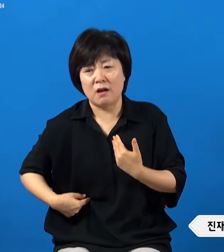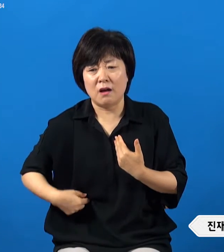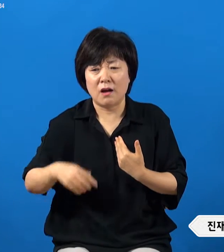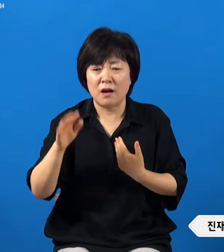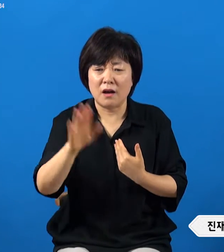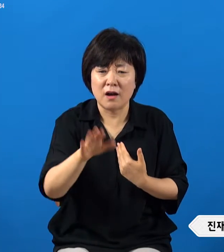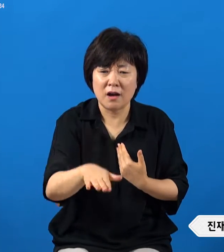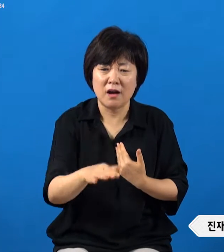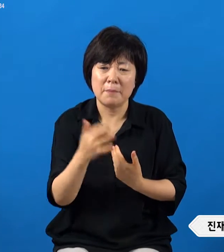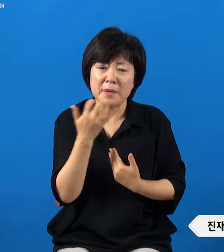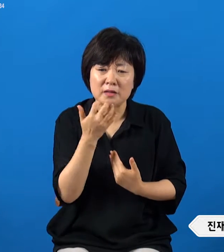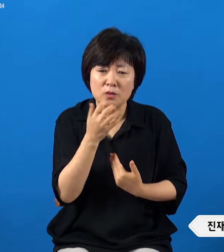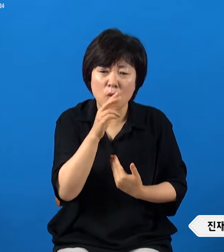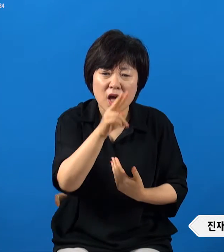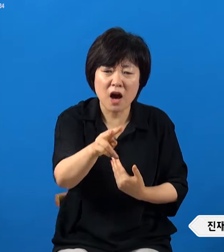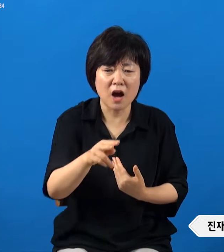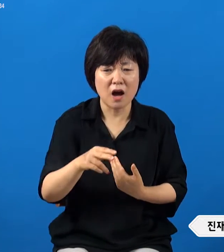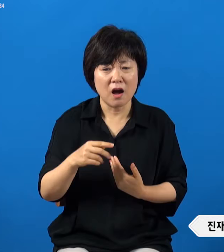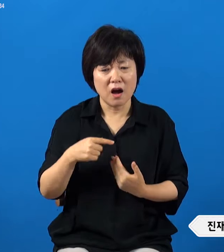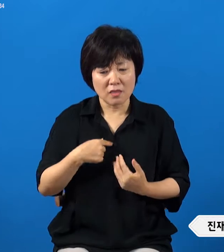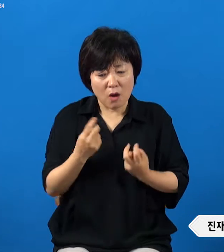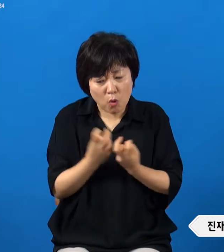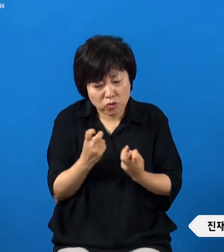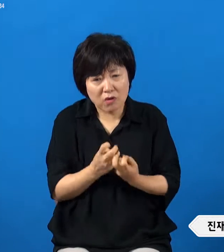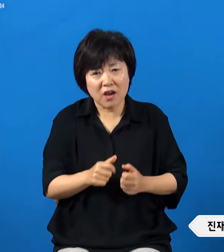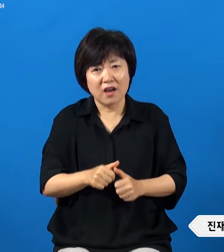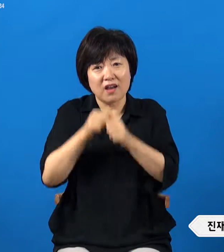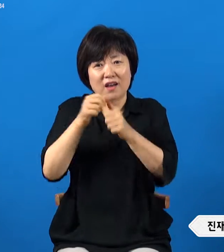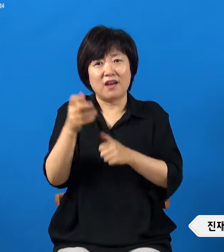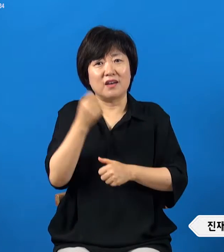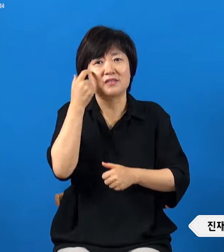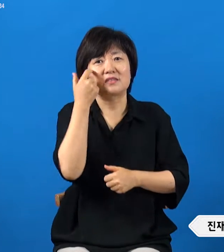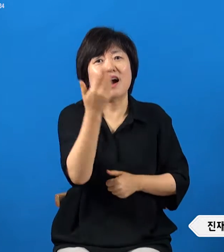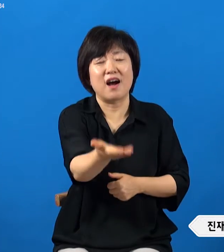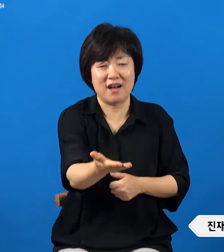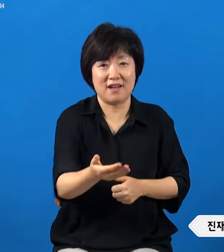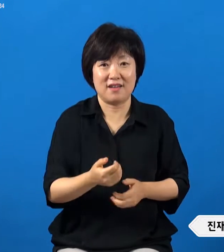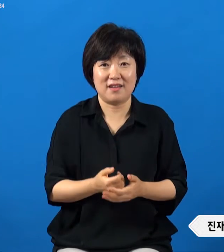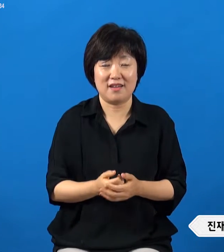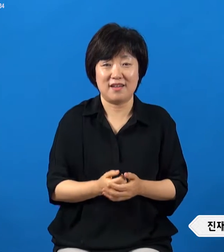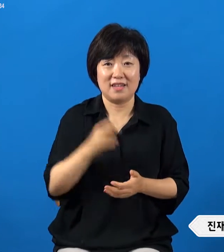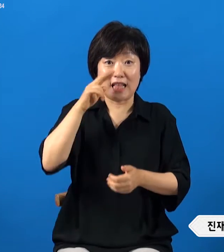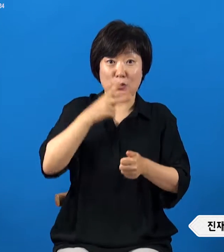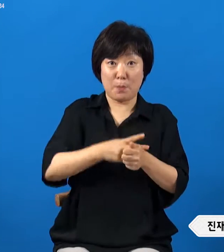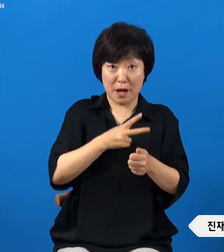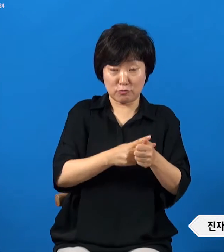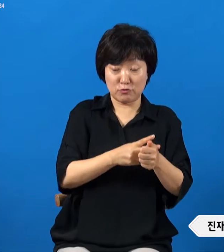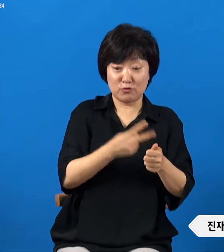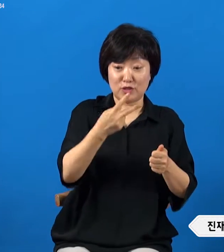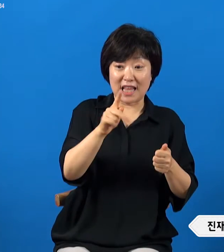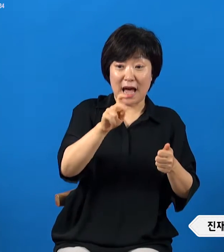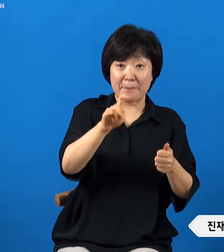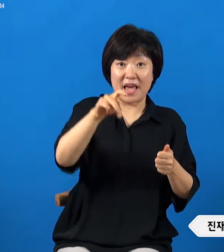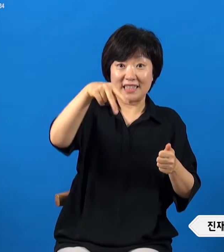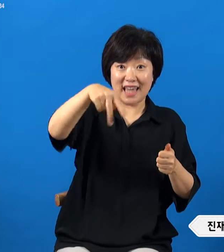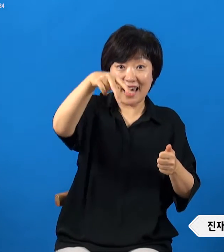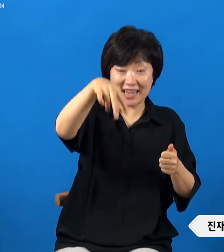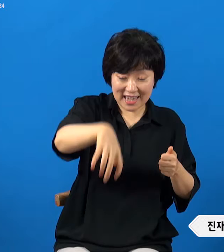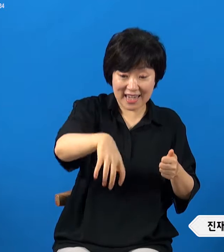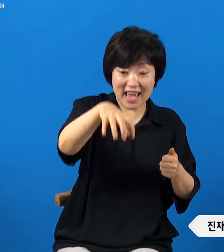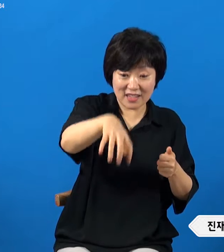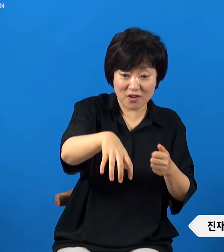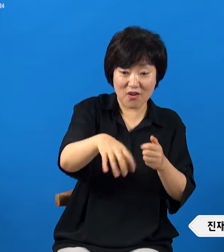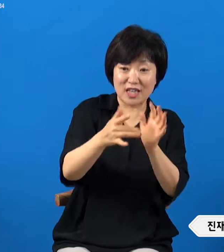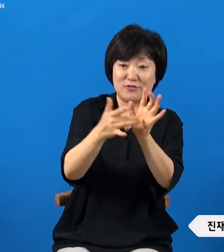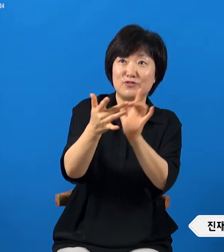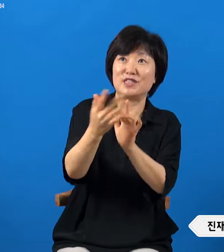형제들아 우리가 어찌할꼬 하거늘. 사도 바울이 다메섹에서 주님을 만난 후에 주님께 이렇게